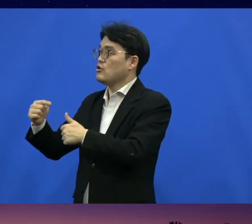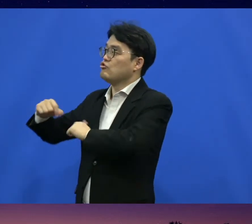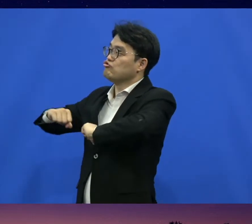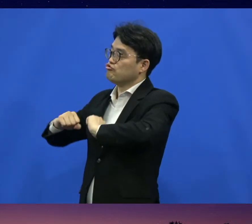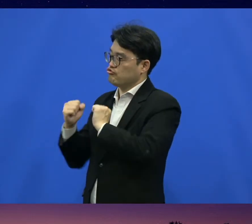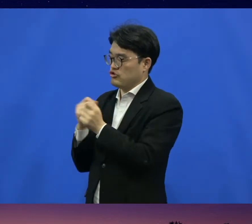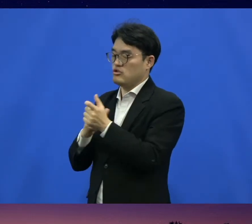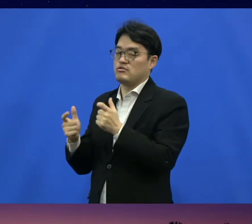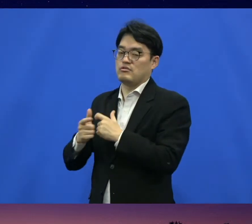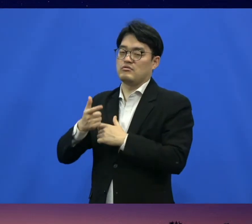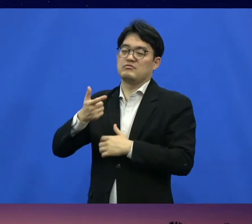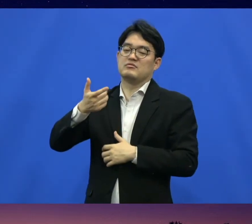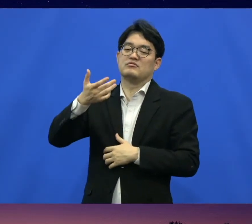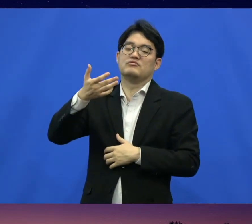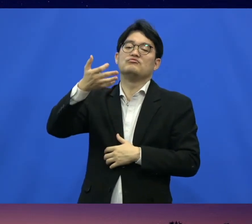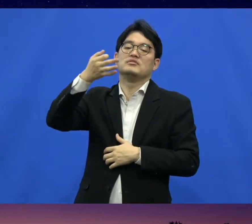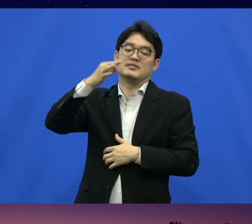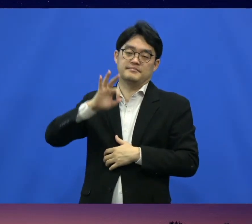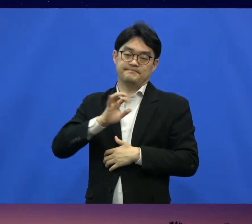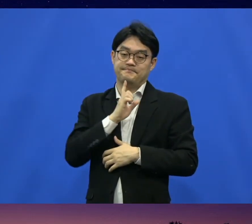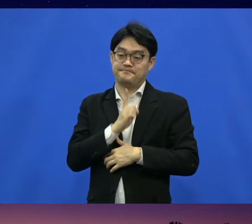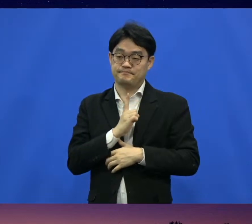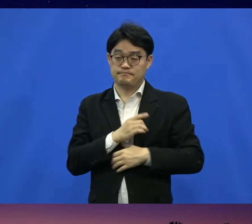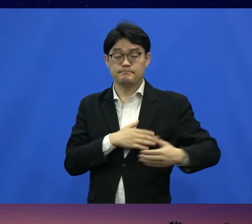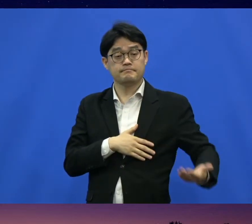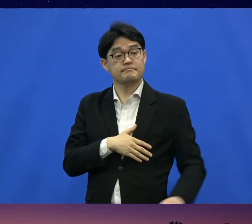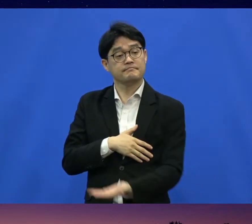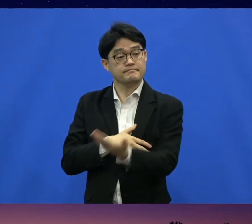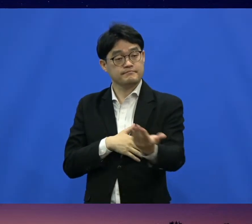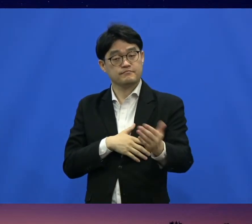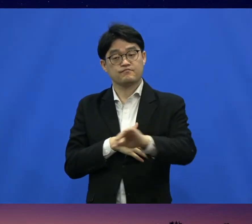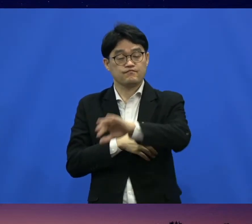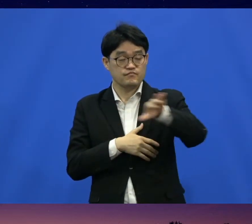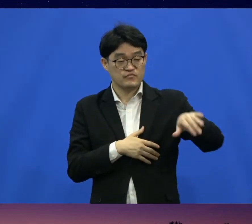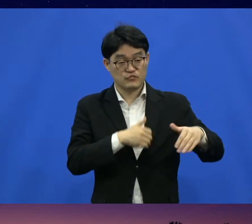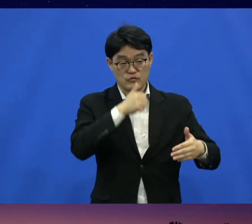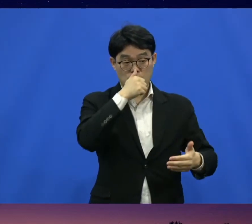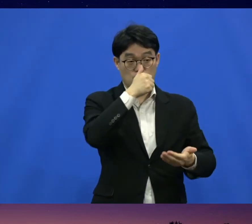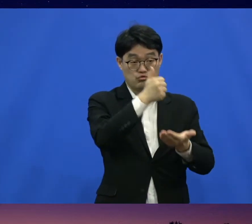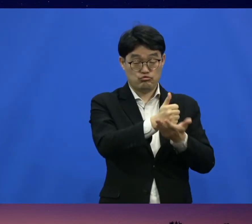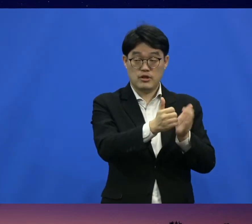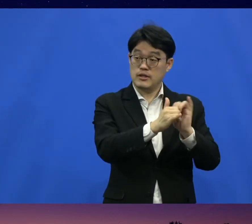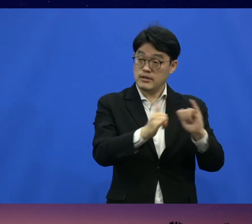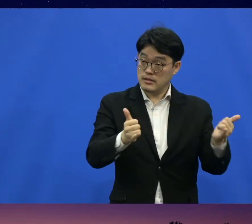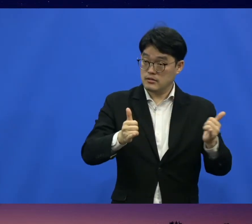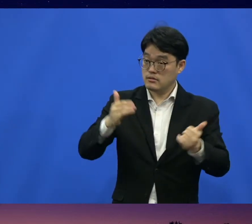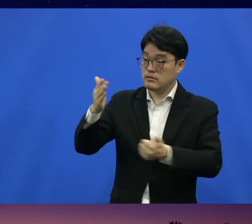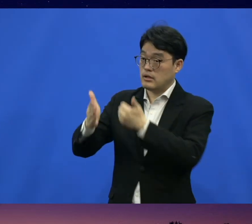우리는 죄인이니까. 죄인은 하나님을 만날 수 없어요. 마주하면 죽습니다.